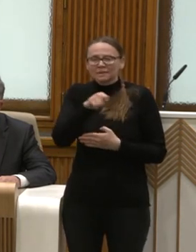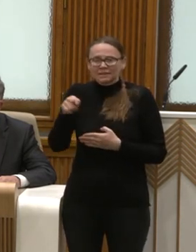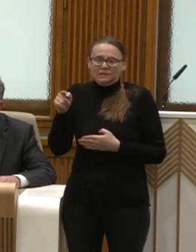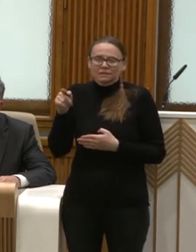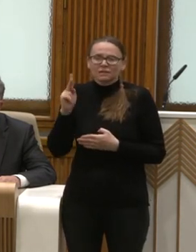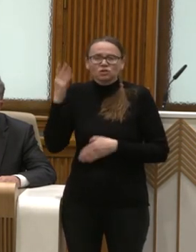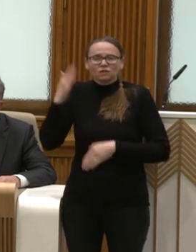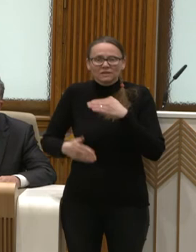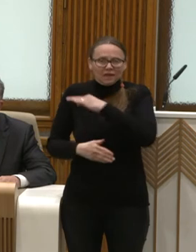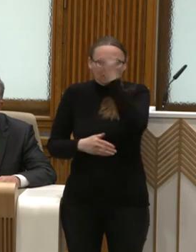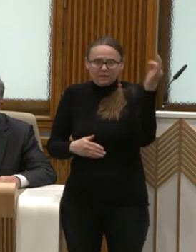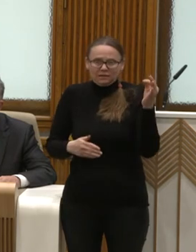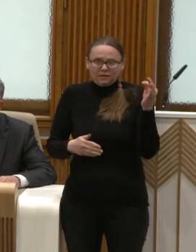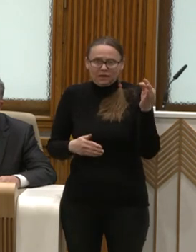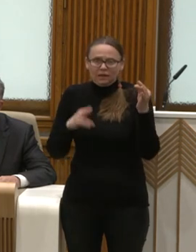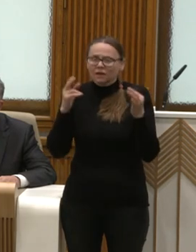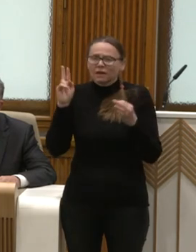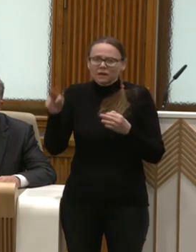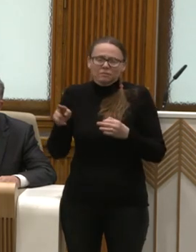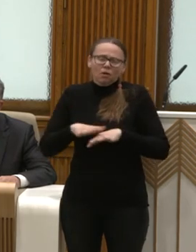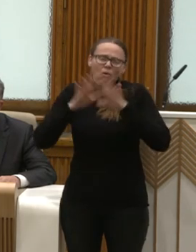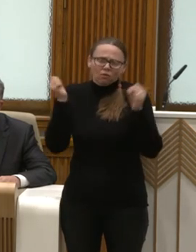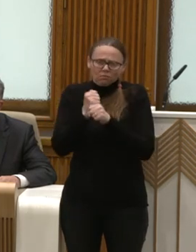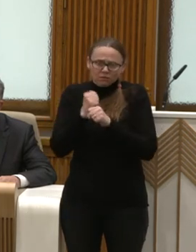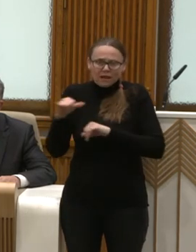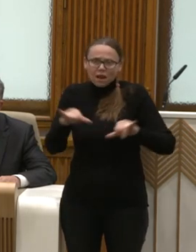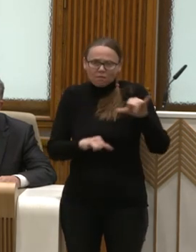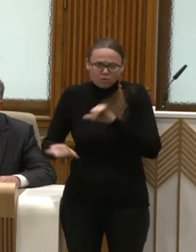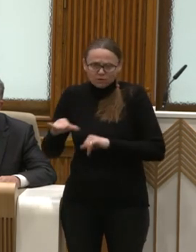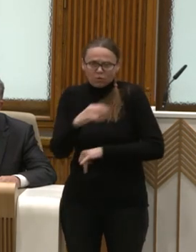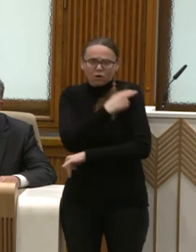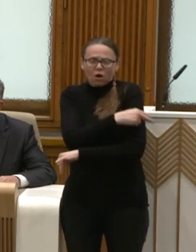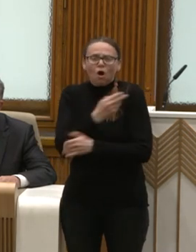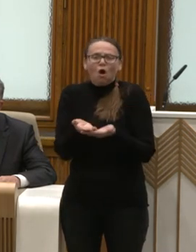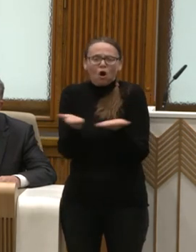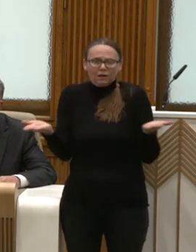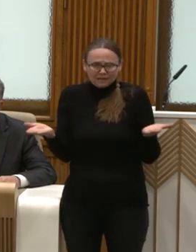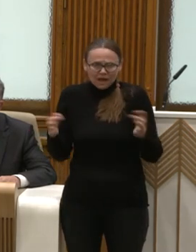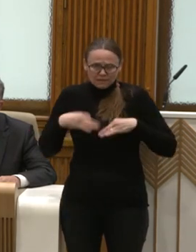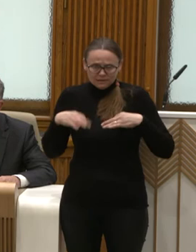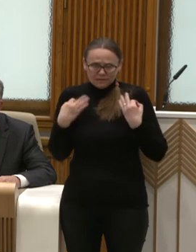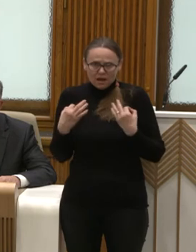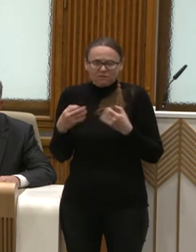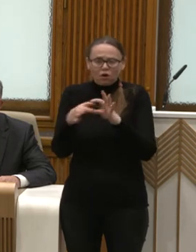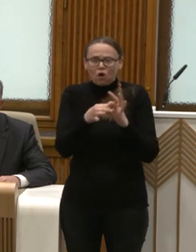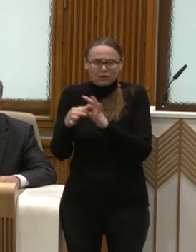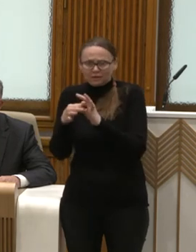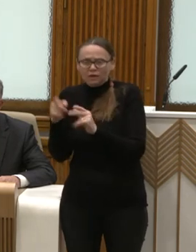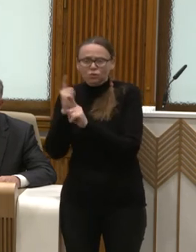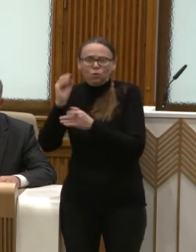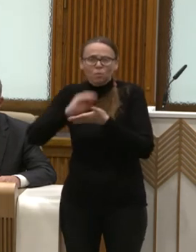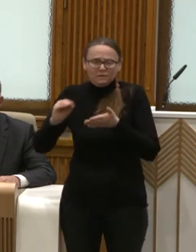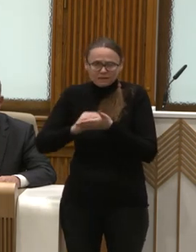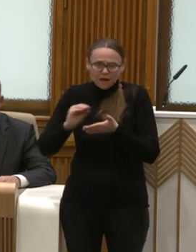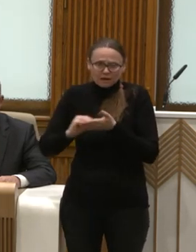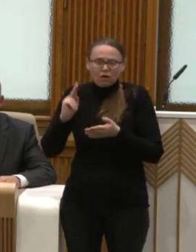v zadnjih dneh pregorevali v laboratorijih, v ordinacijah, v koordinacijah, tudi v pisarnah,